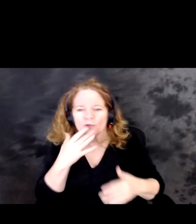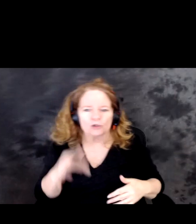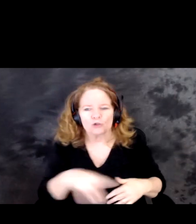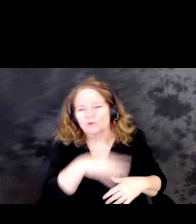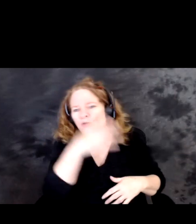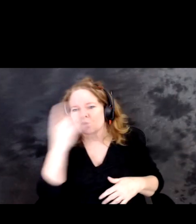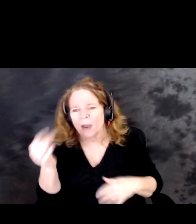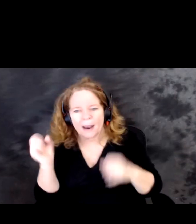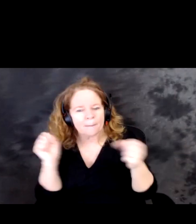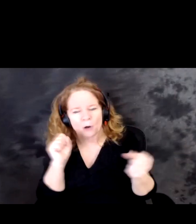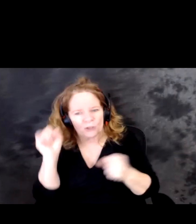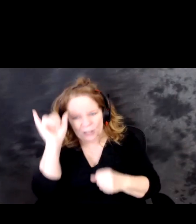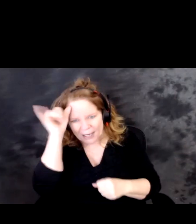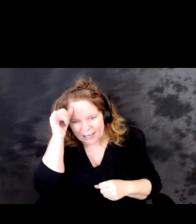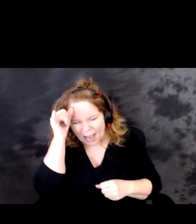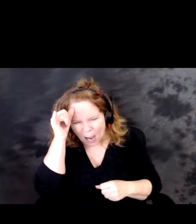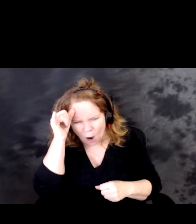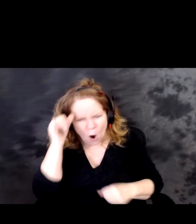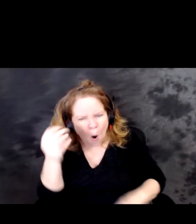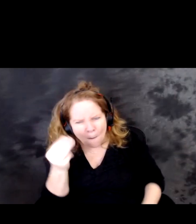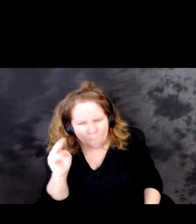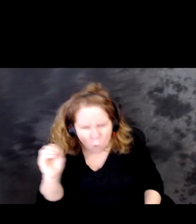vaca arcoíris.